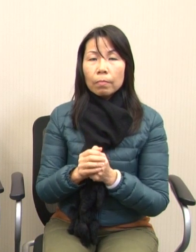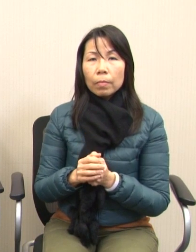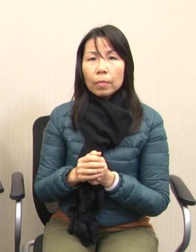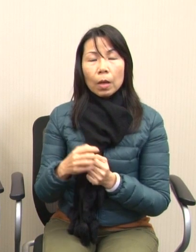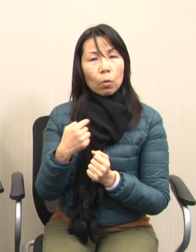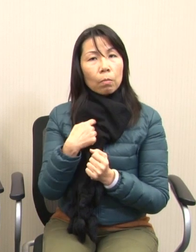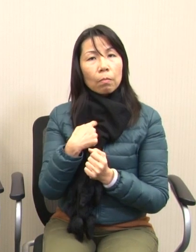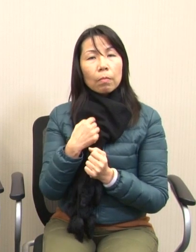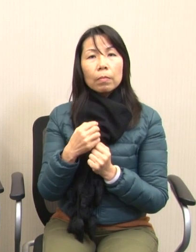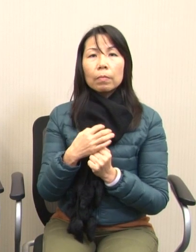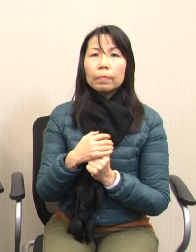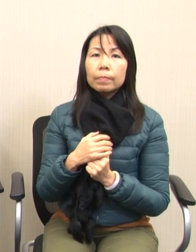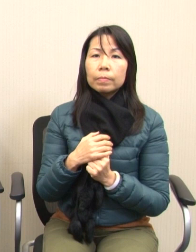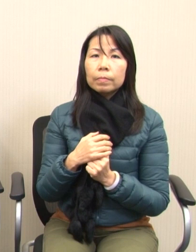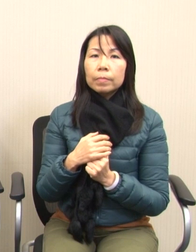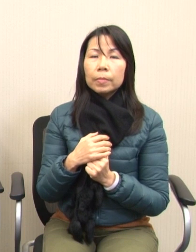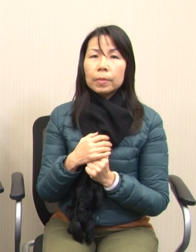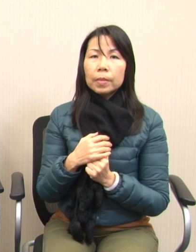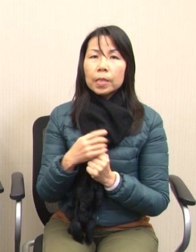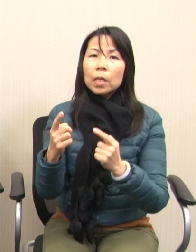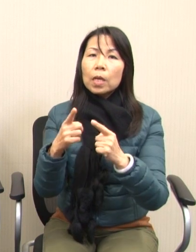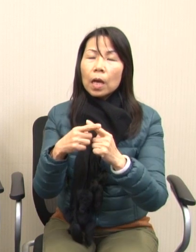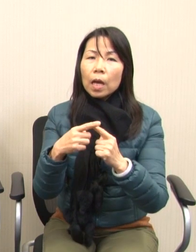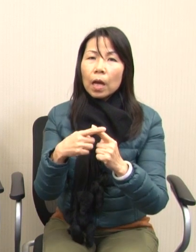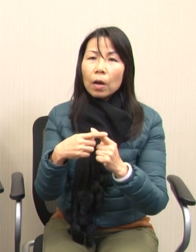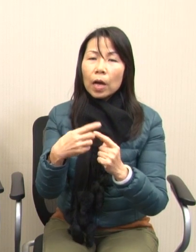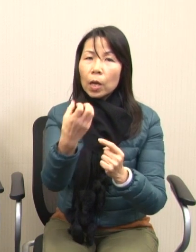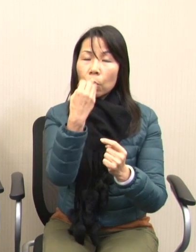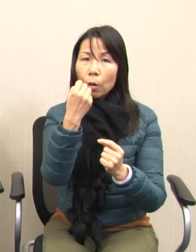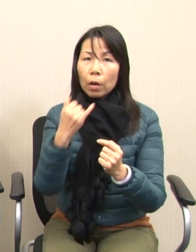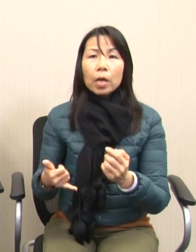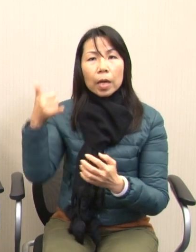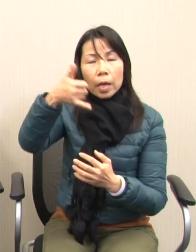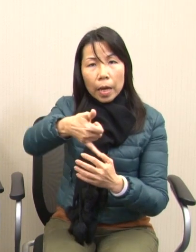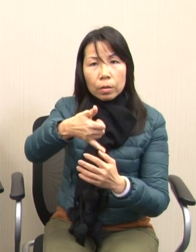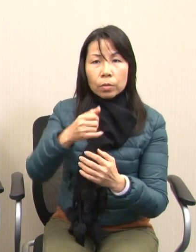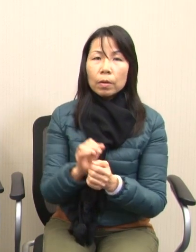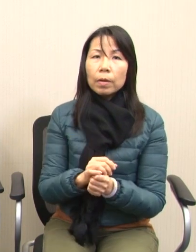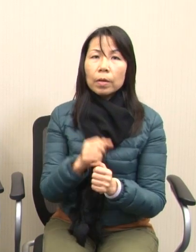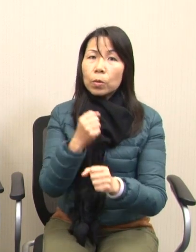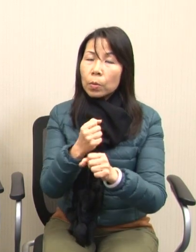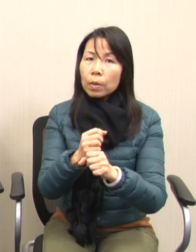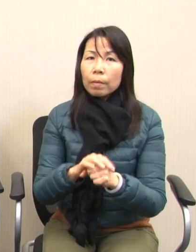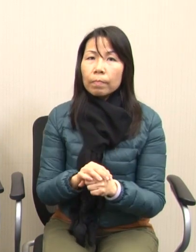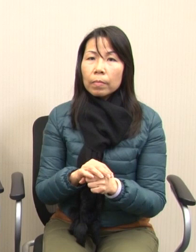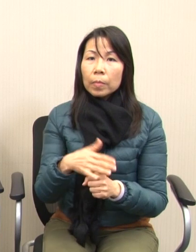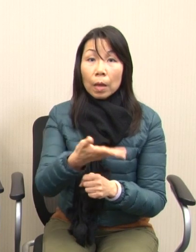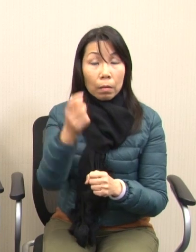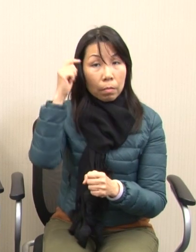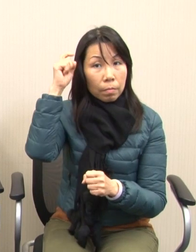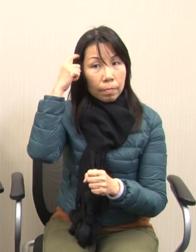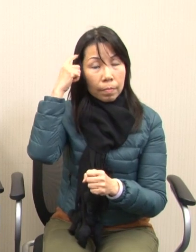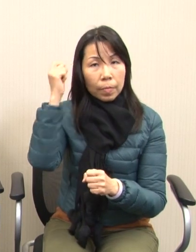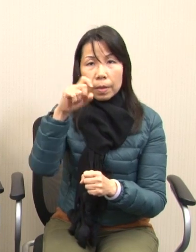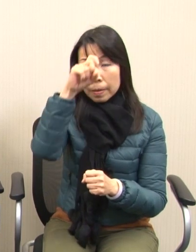喺我嚟講，即係好多人話：，唉，長毛你出嚟搞局。其實大家要記住一樣嘢。